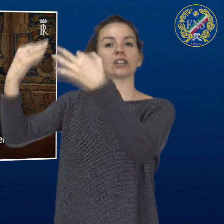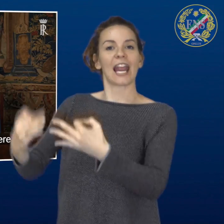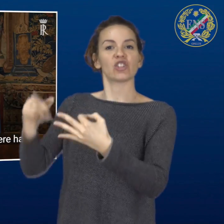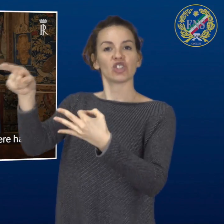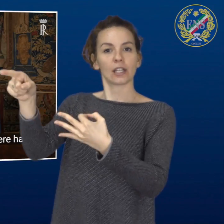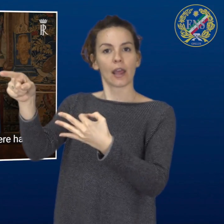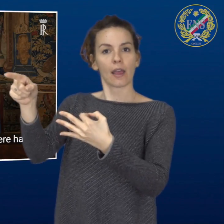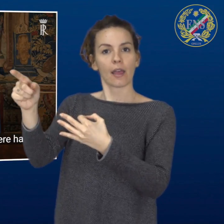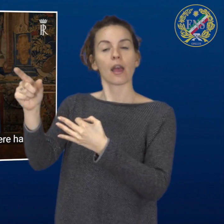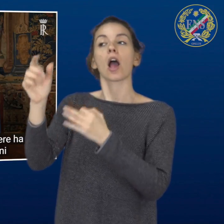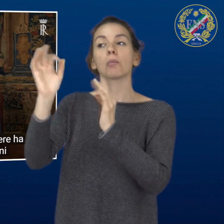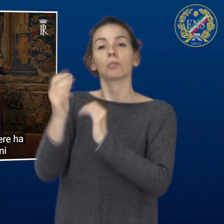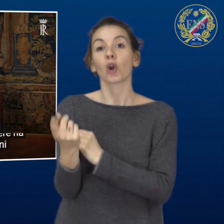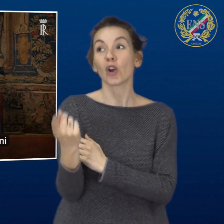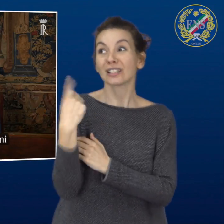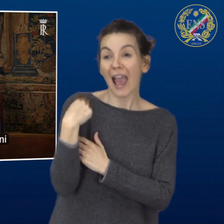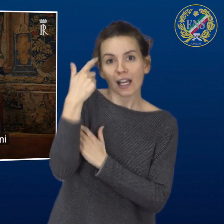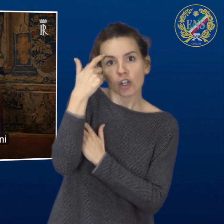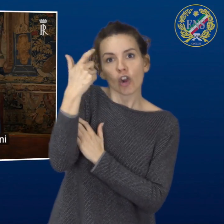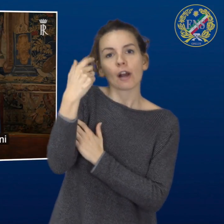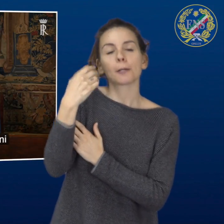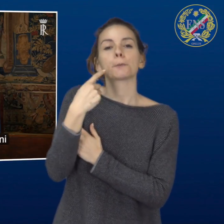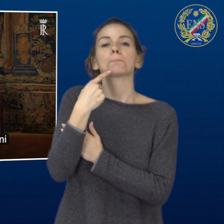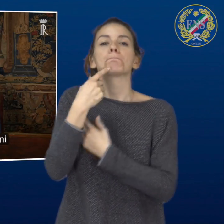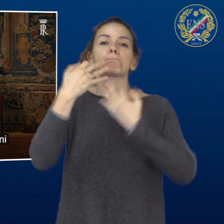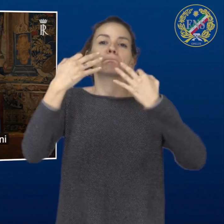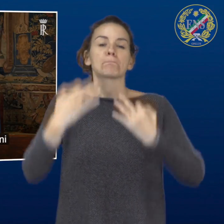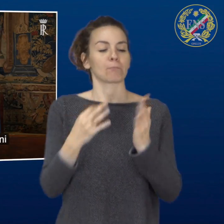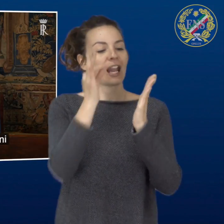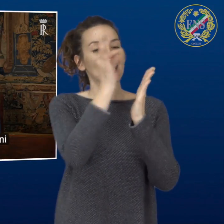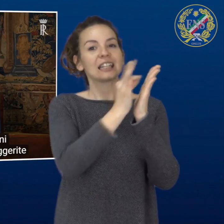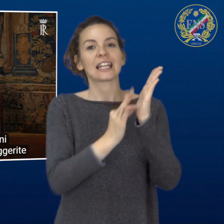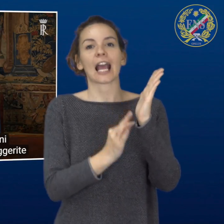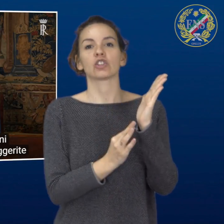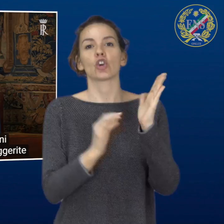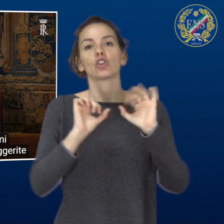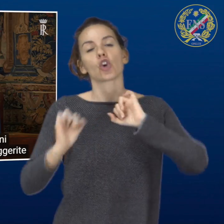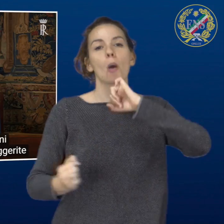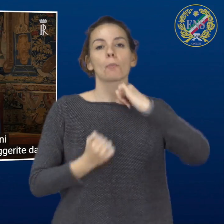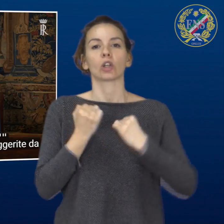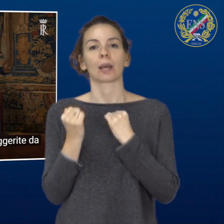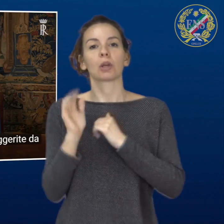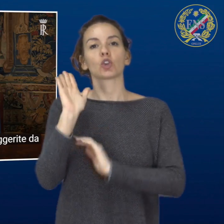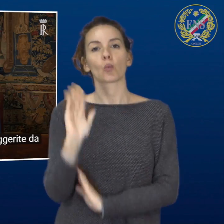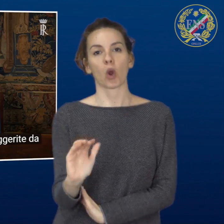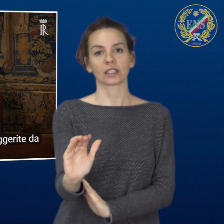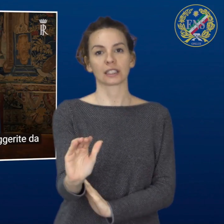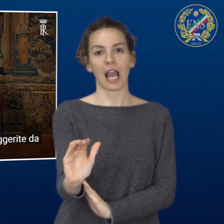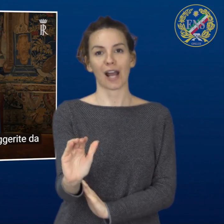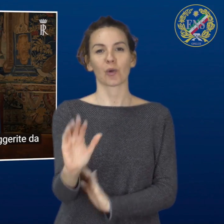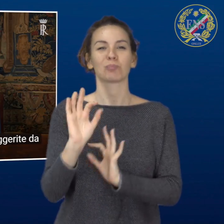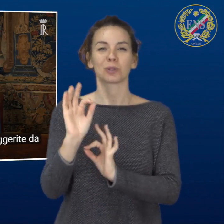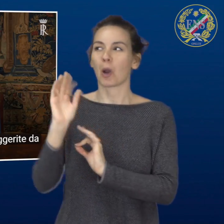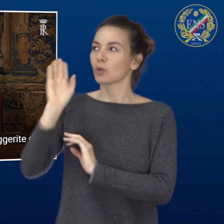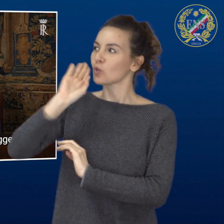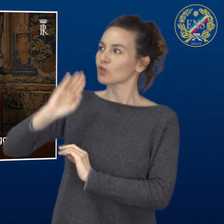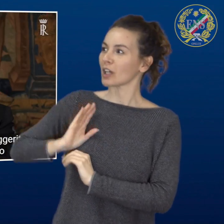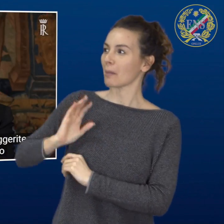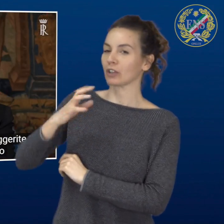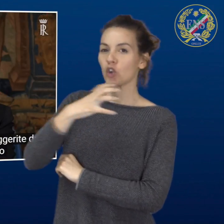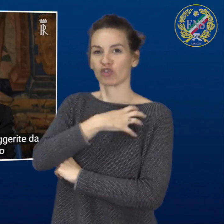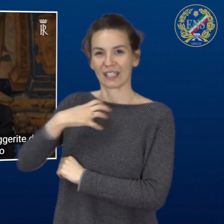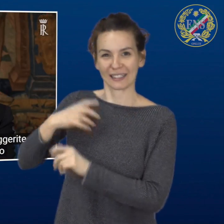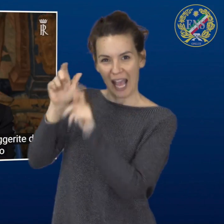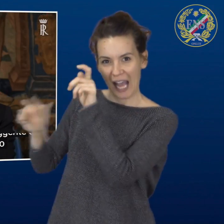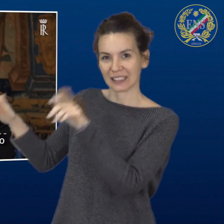stabilito ieri una serie di indicazioni di comportamento quotidiano, suggerite da scienziati ed esperti di valore.